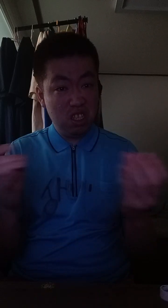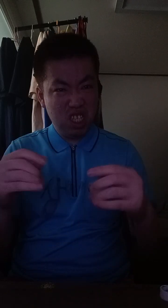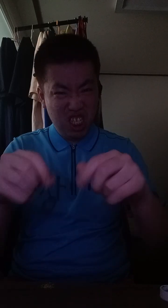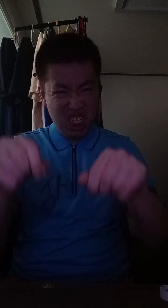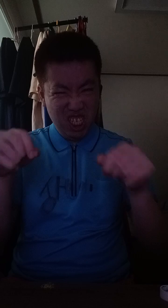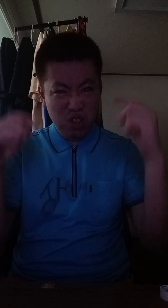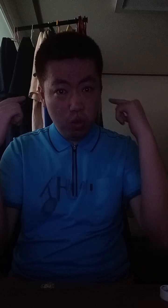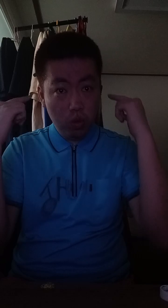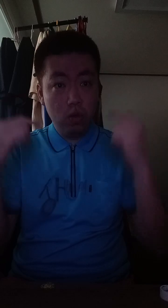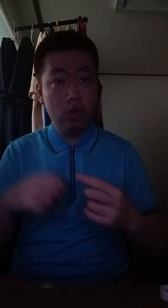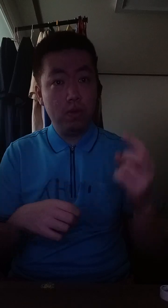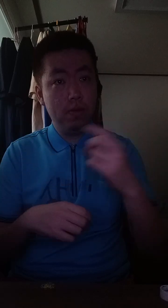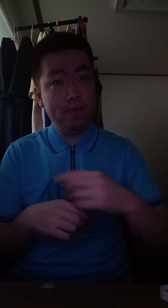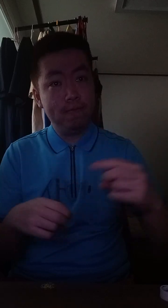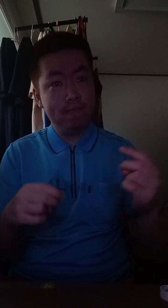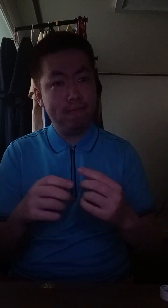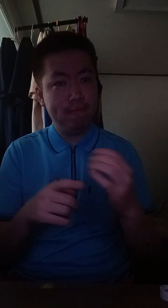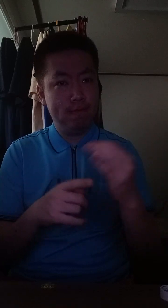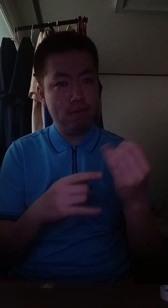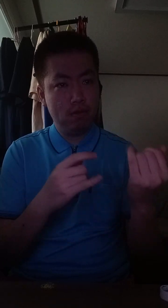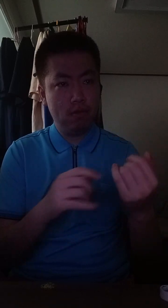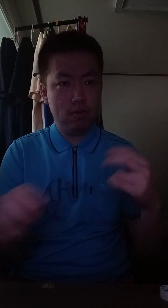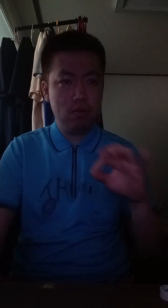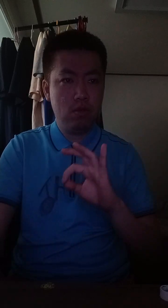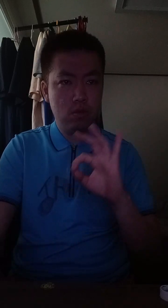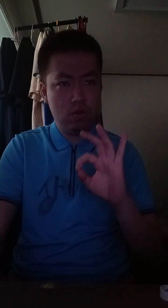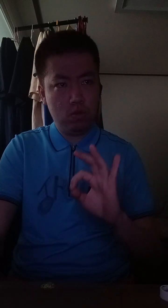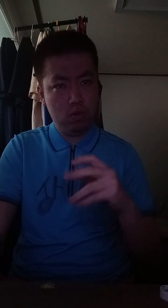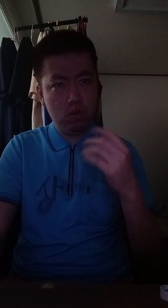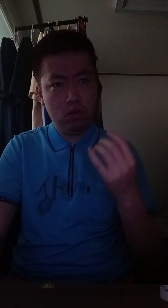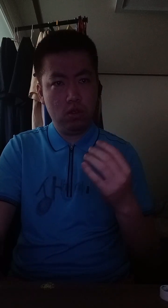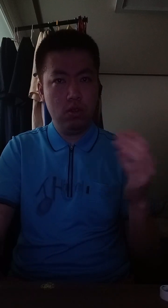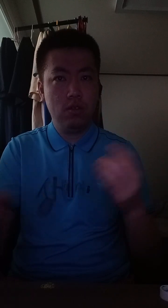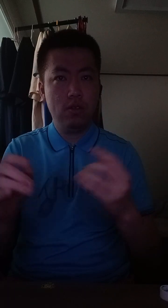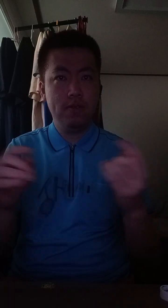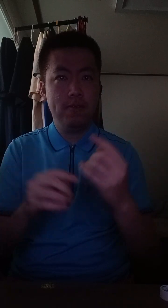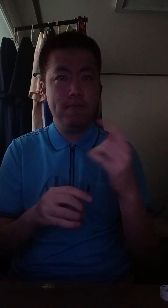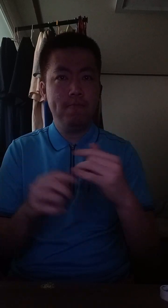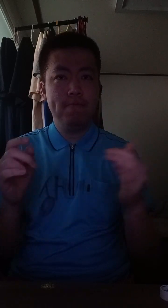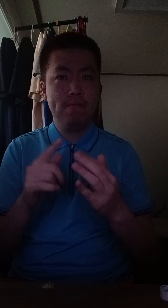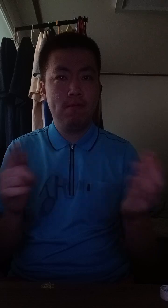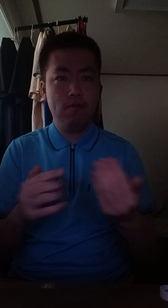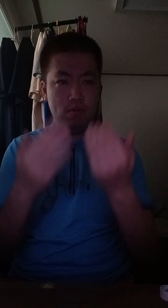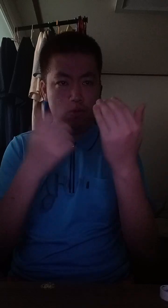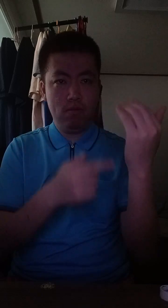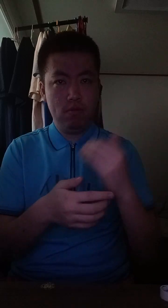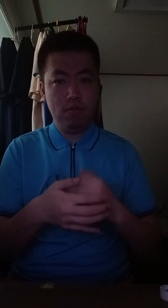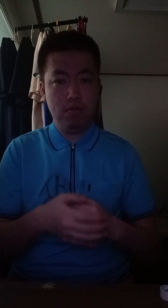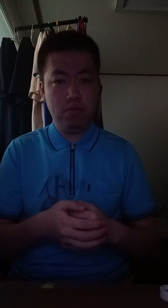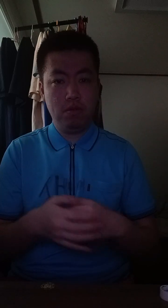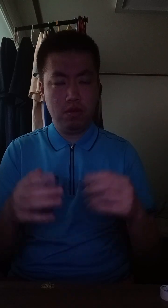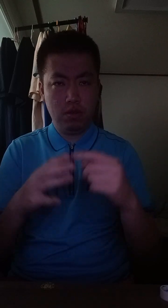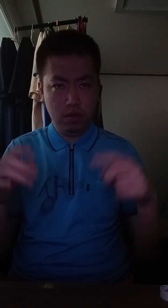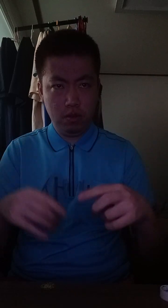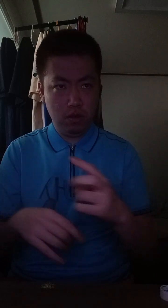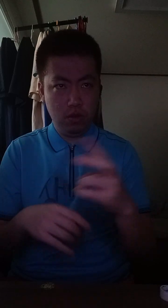나서 쳐다봤더니 사람들이 놀래고 열차 사이에서 아주머니가 올라오시더라고요. 이건 노량진역의 완행열차